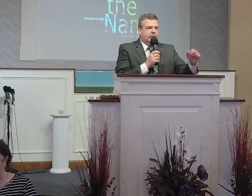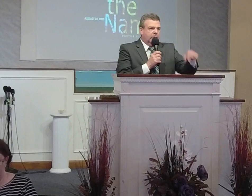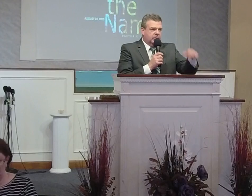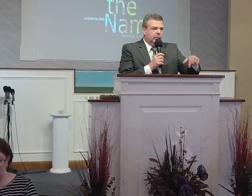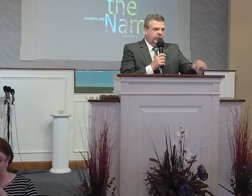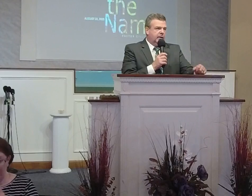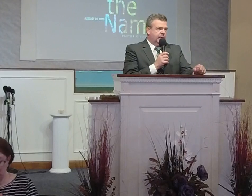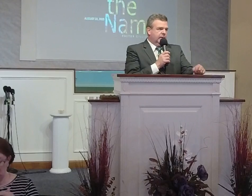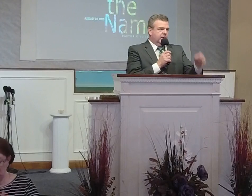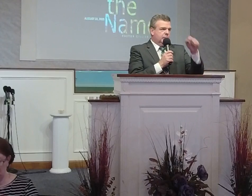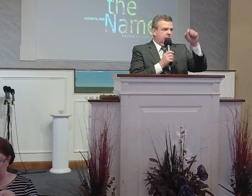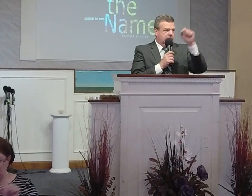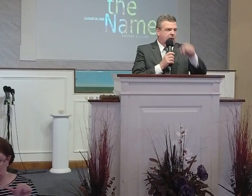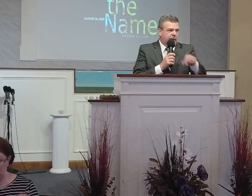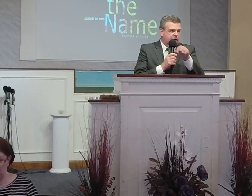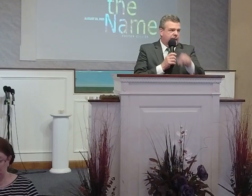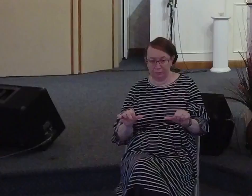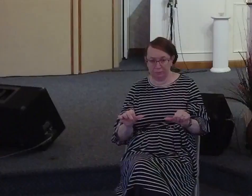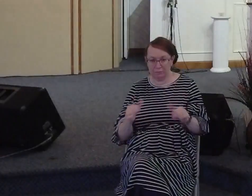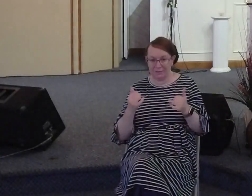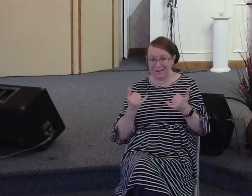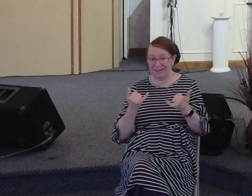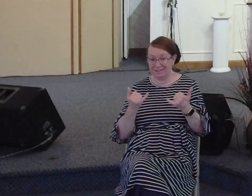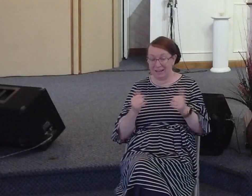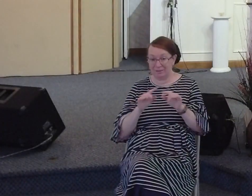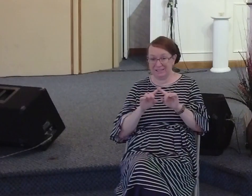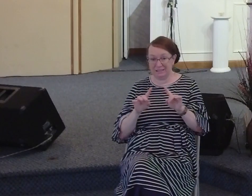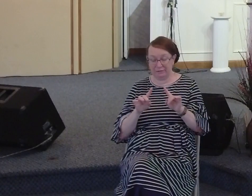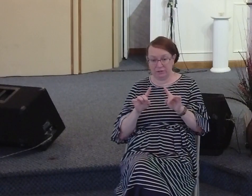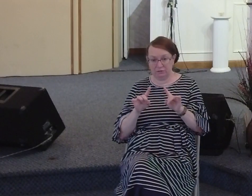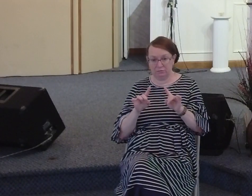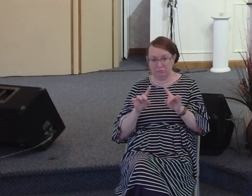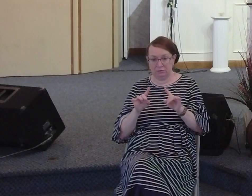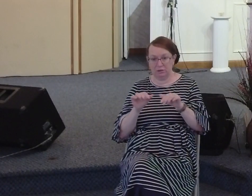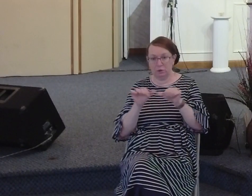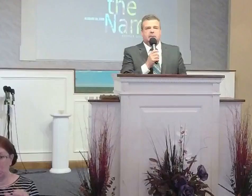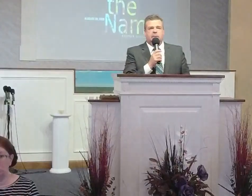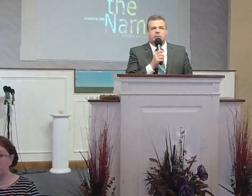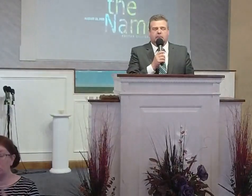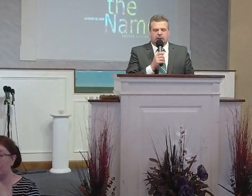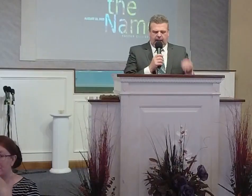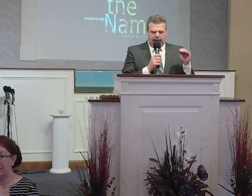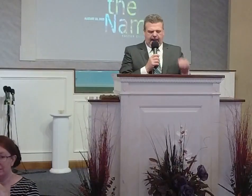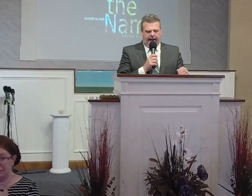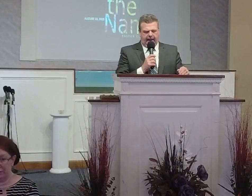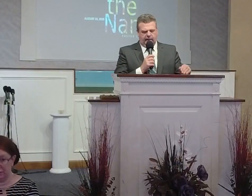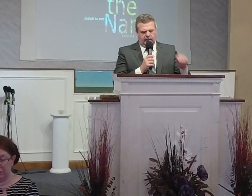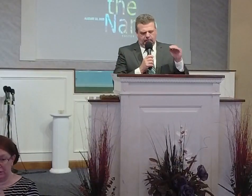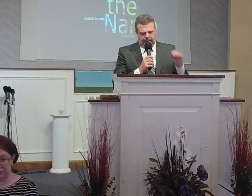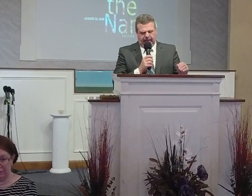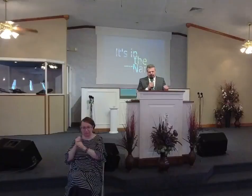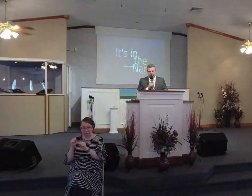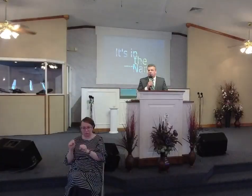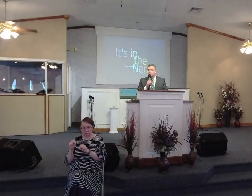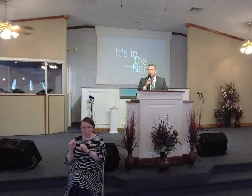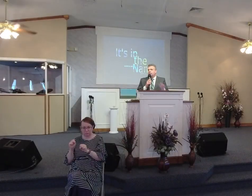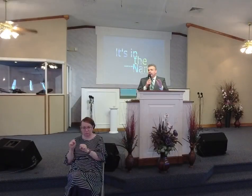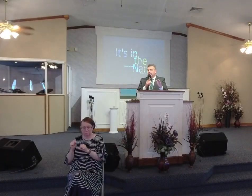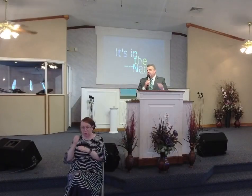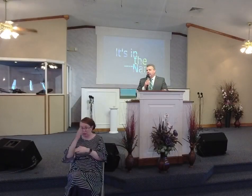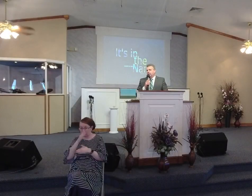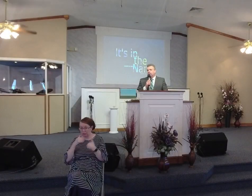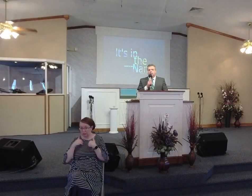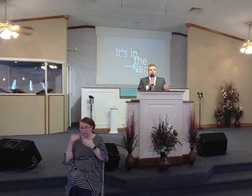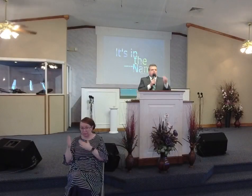Quizás Noé fue el único que quedó que sabía construir un altar, pero este altar fue construido diferentemente. Fue construido